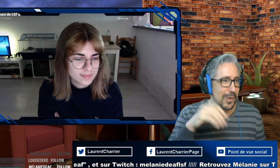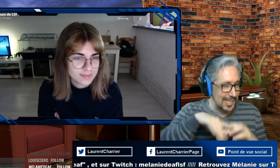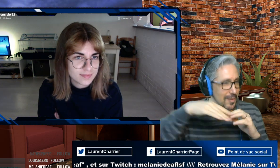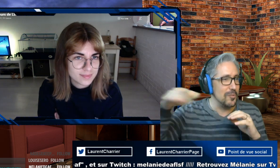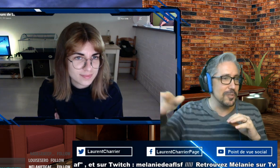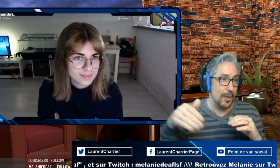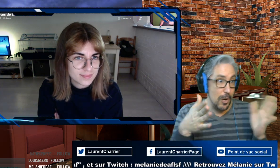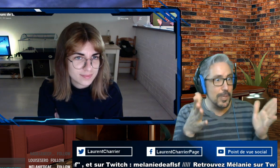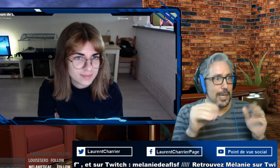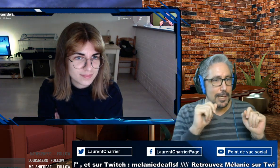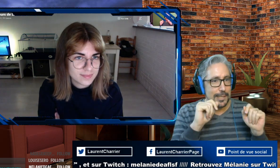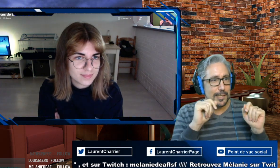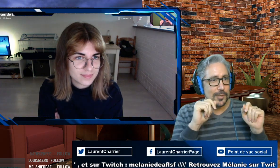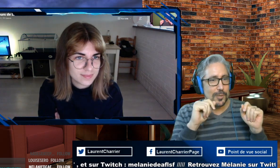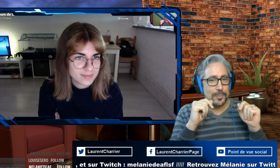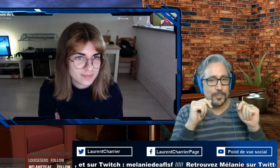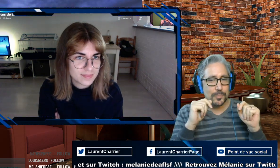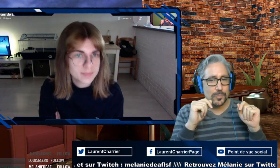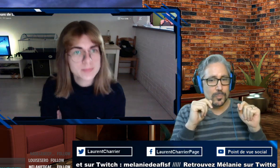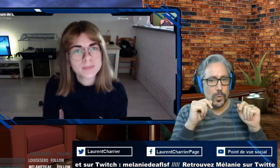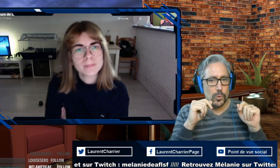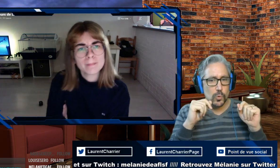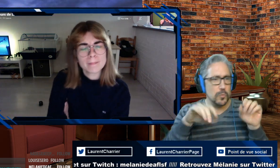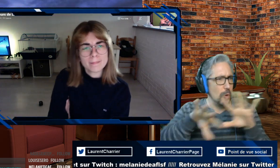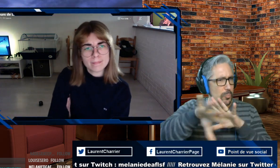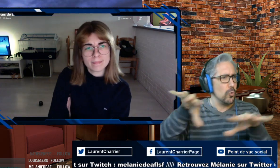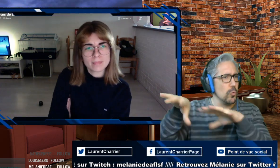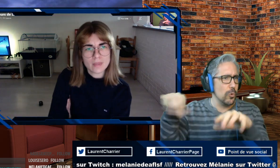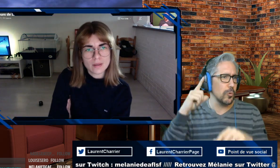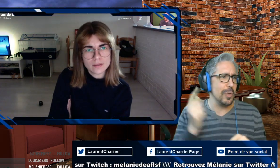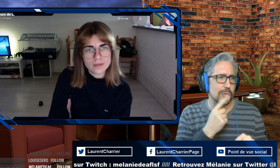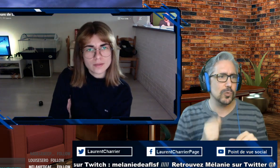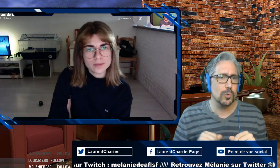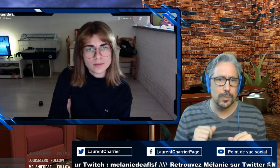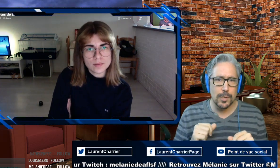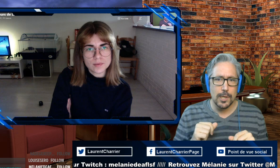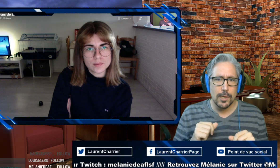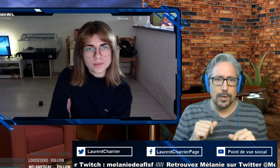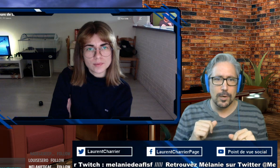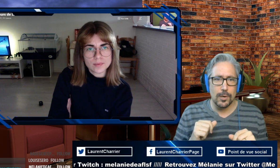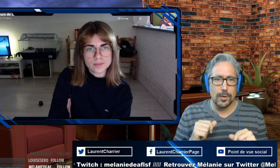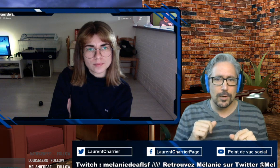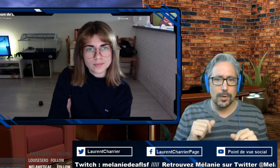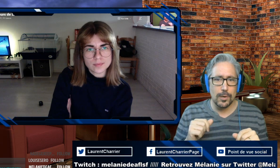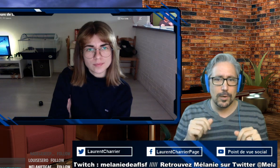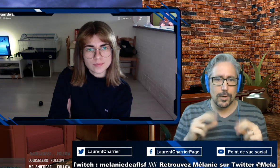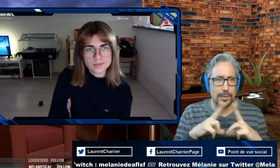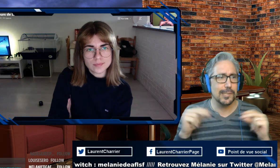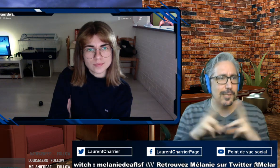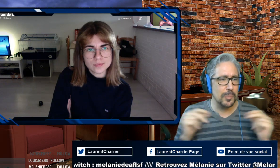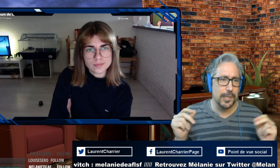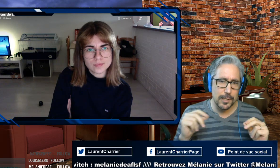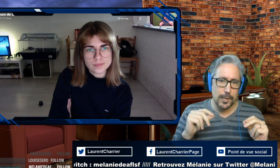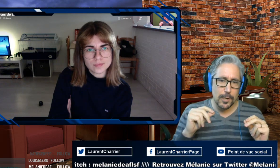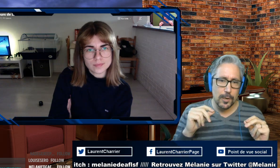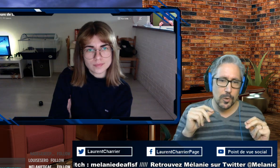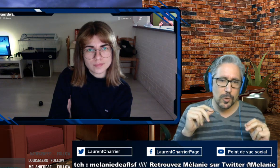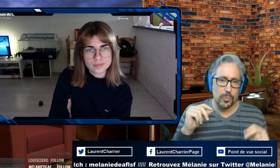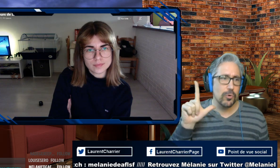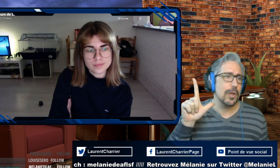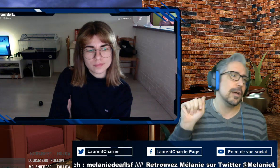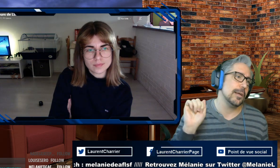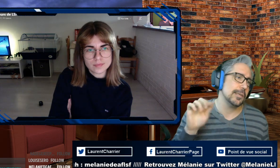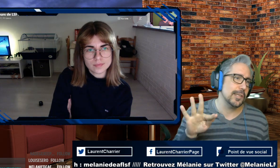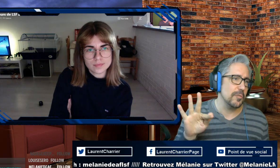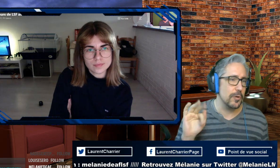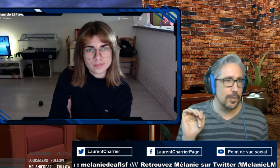pour la souplesse, ça va venir. Bah oui, ils disent souvent beaucoup, beaucoup de personnes sourdes. Ils expliquent